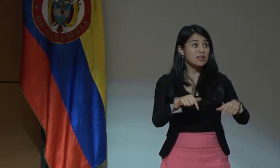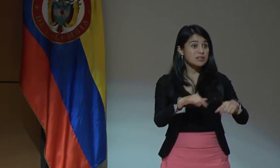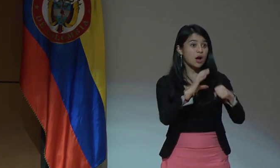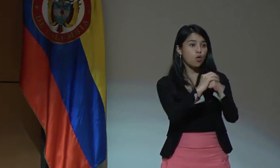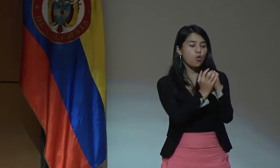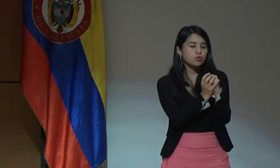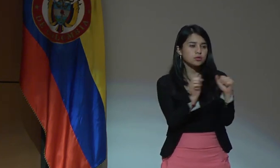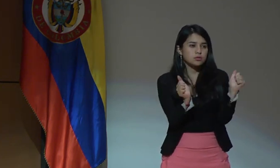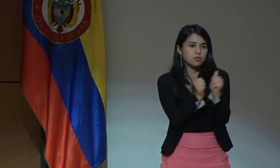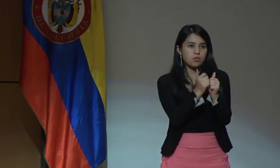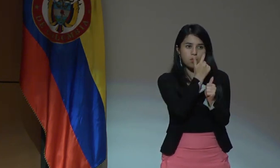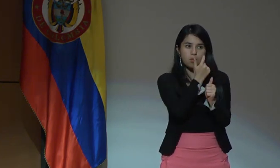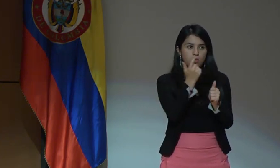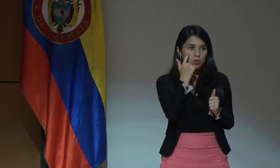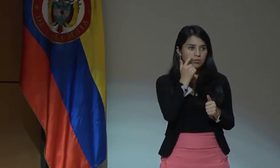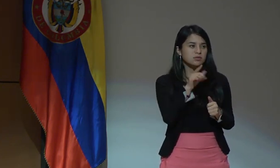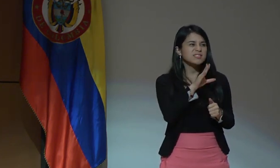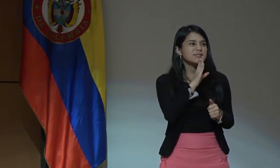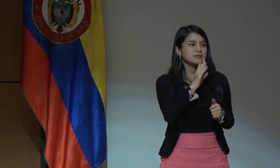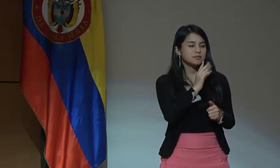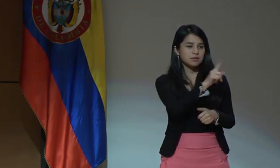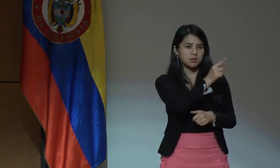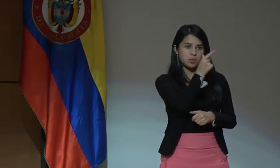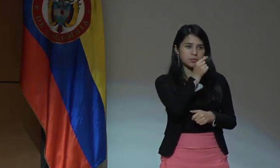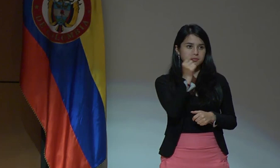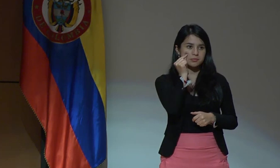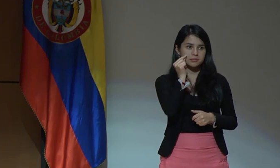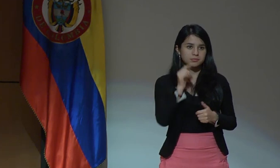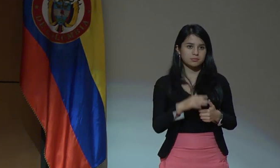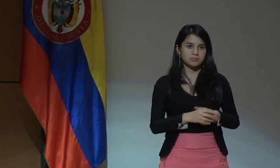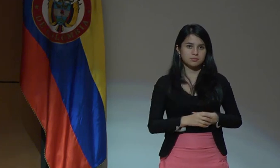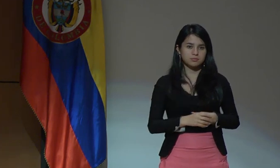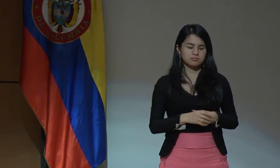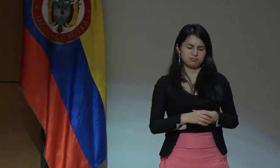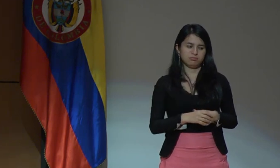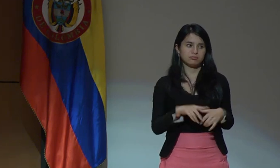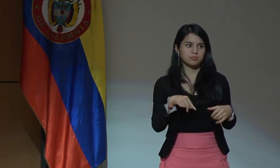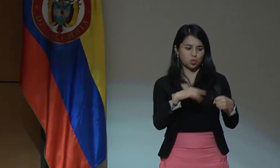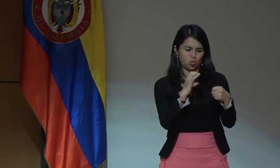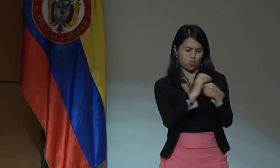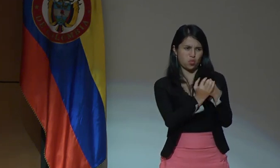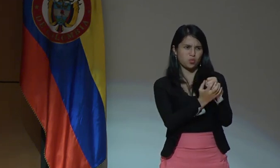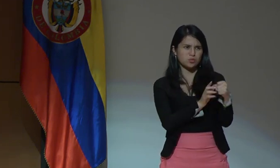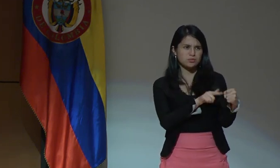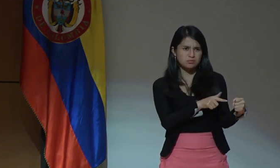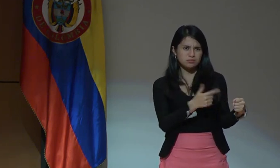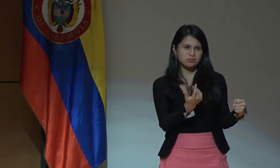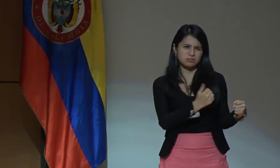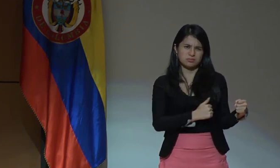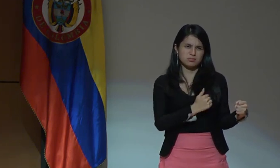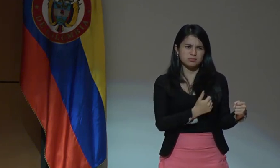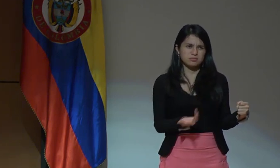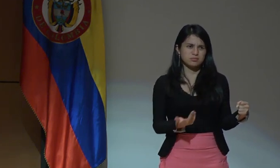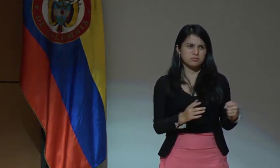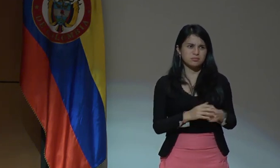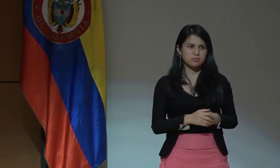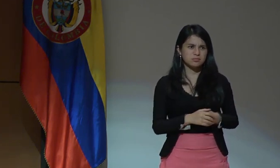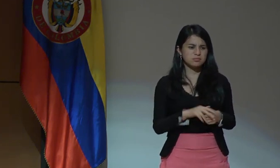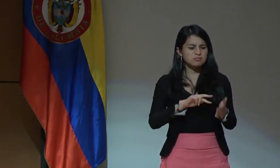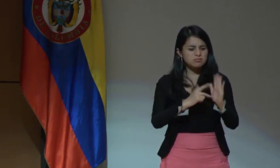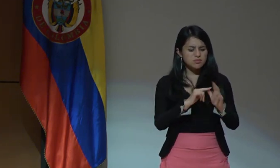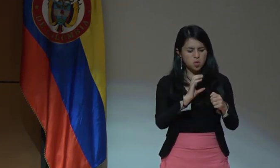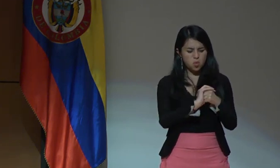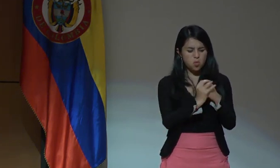ojos, que es Juan Manuel Santos. Esta cosa, por favor, ¿qué significa decir esta